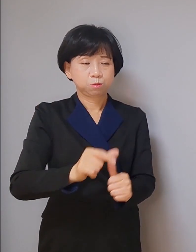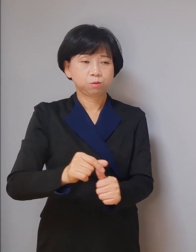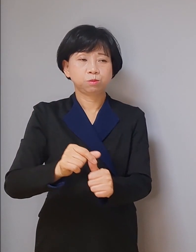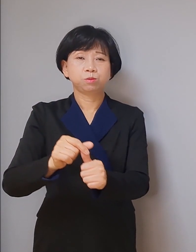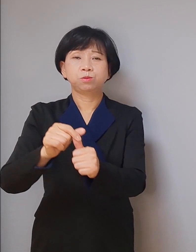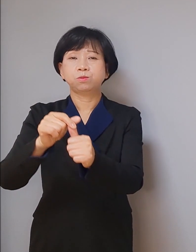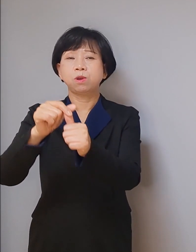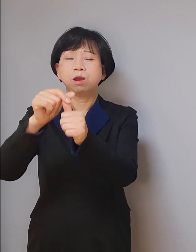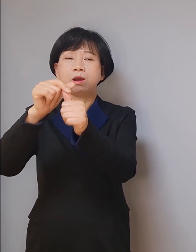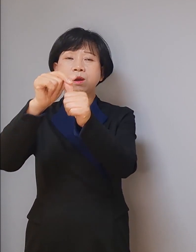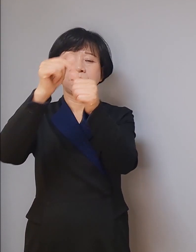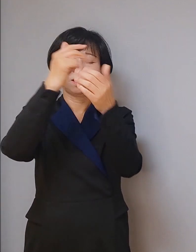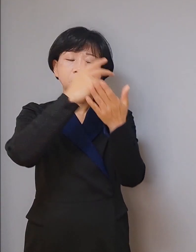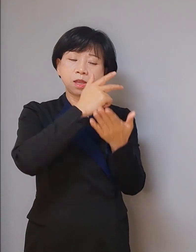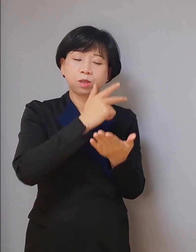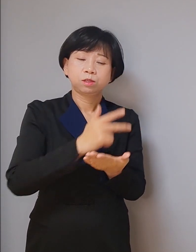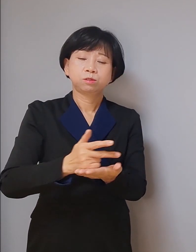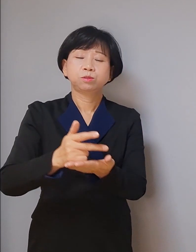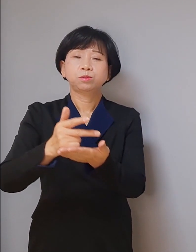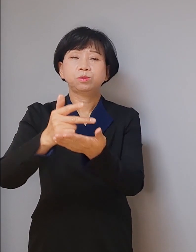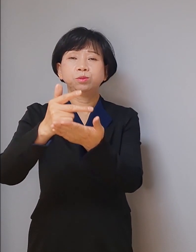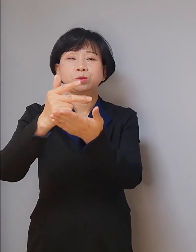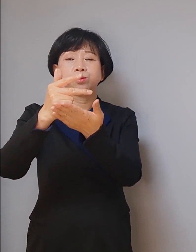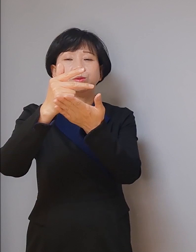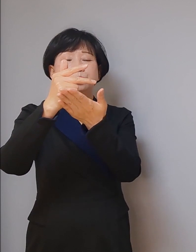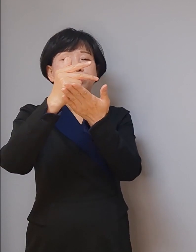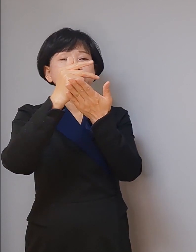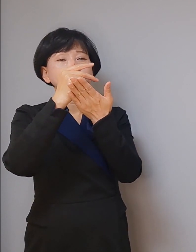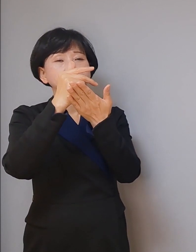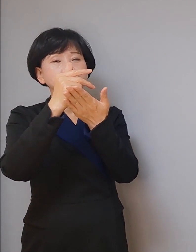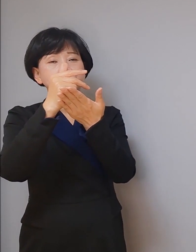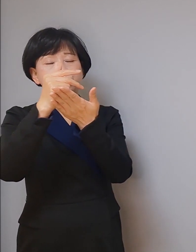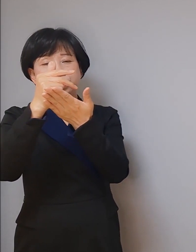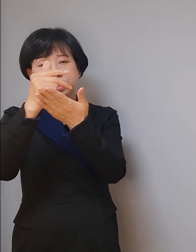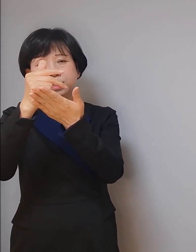경강과 구원의